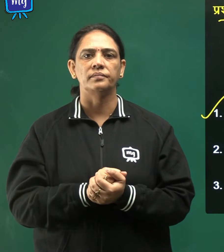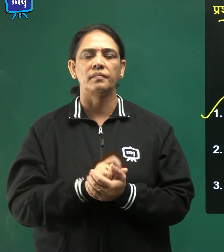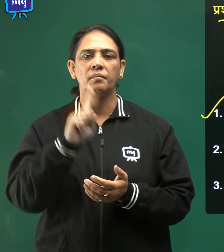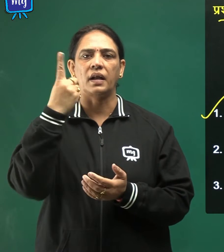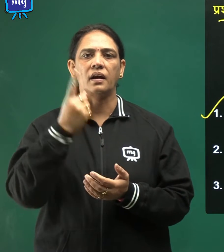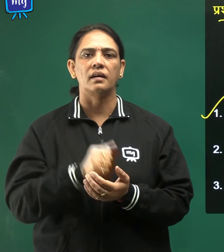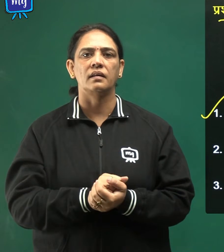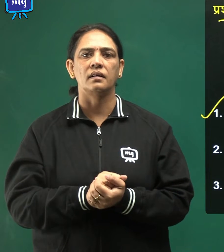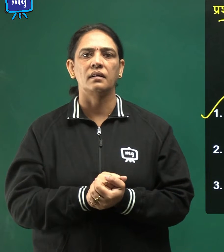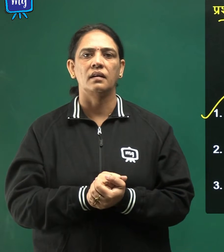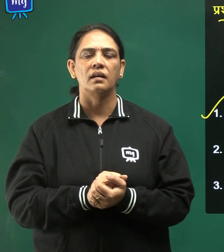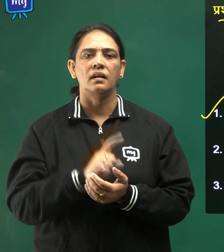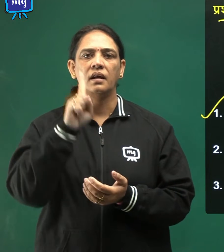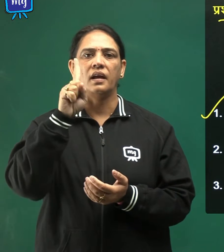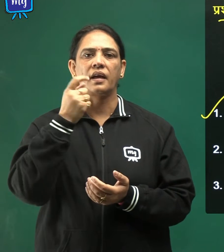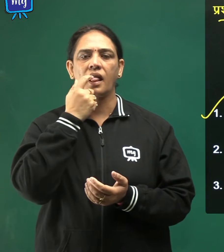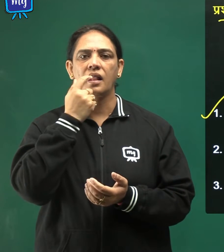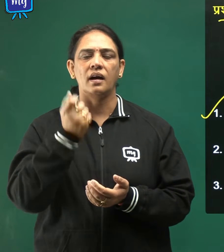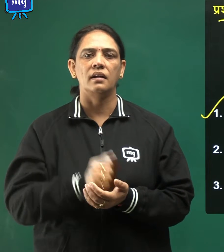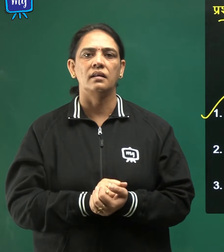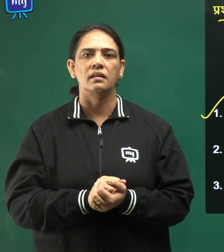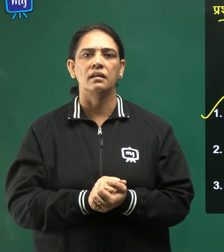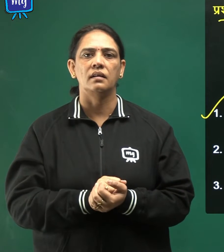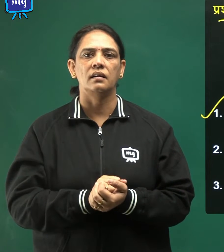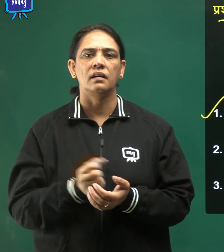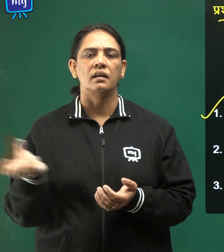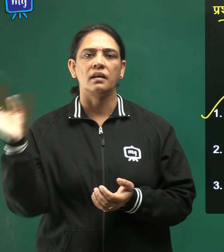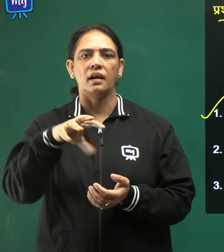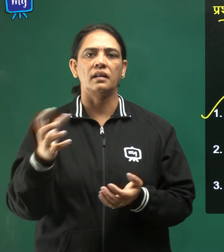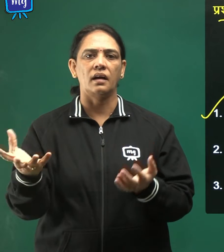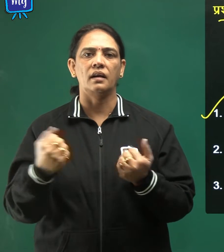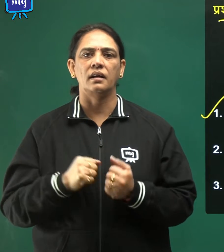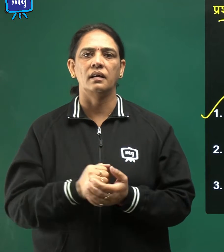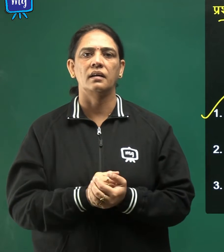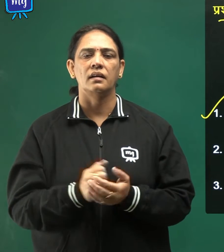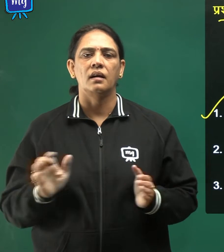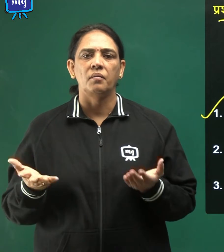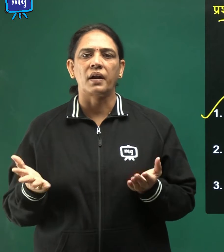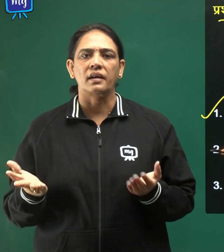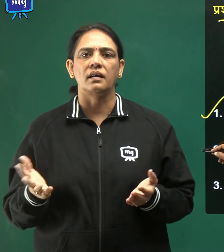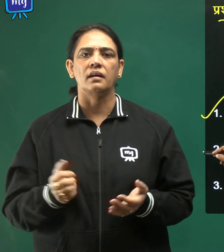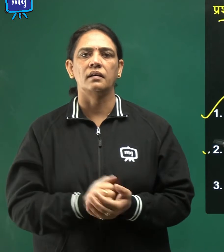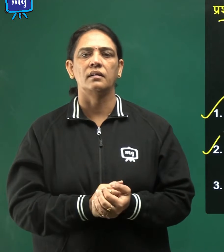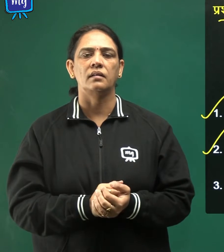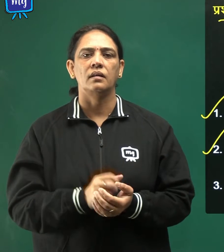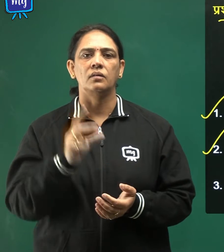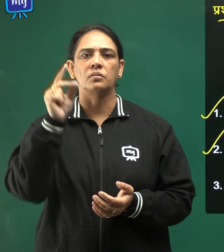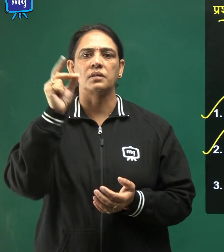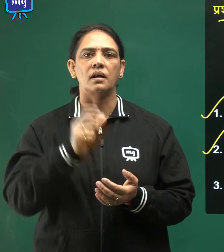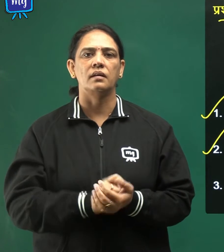पहला, एक लाल गेंद आने की प्रायिकता।